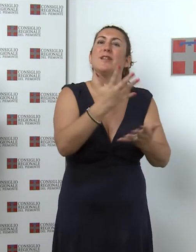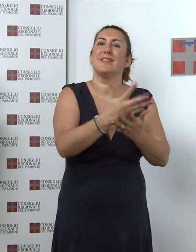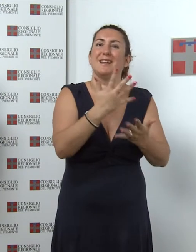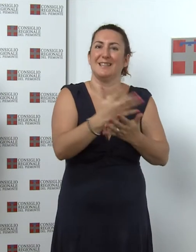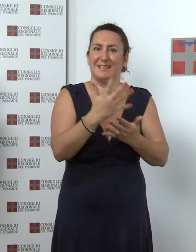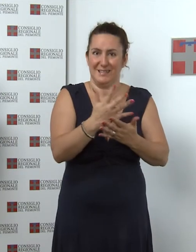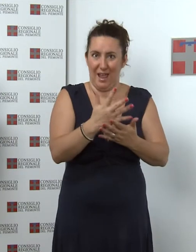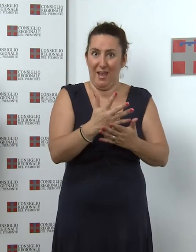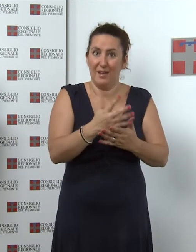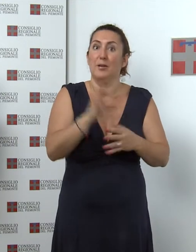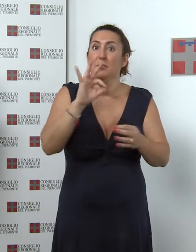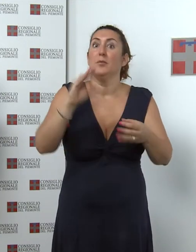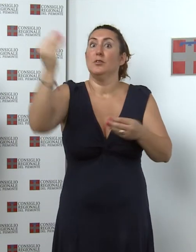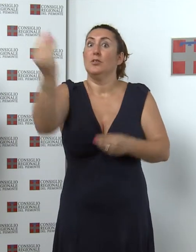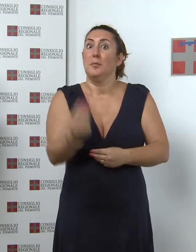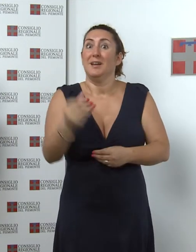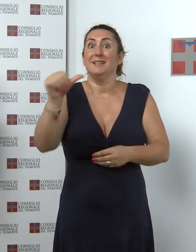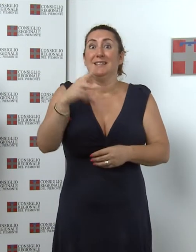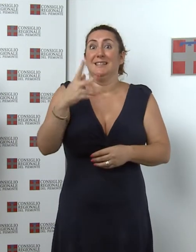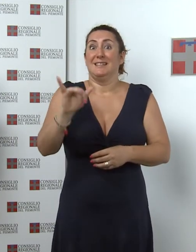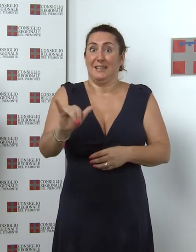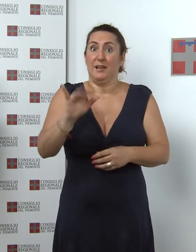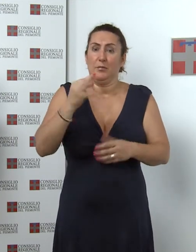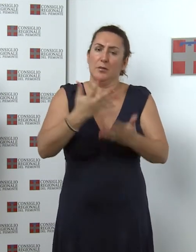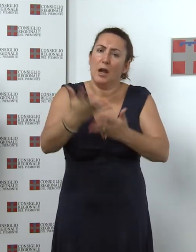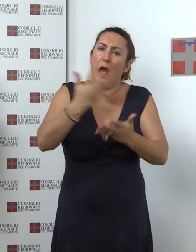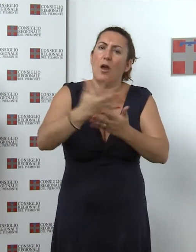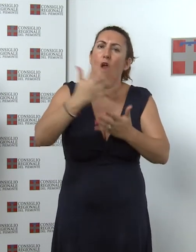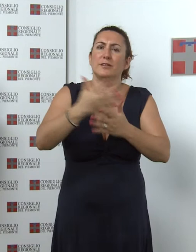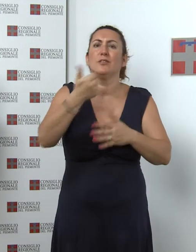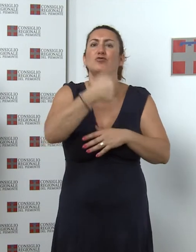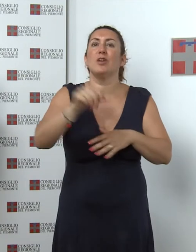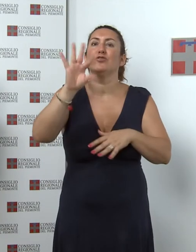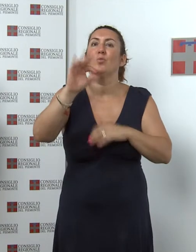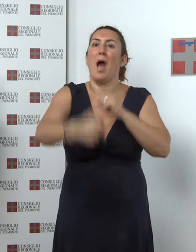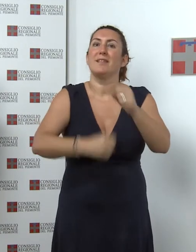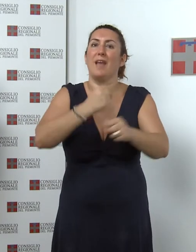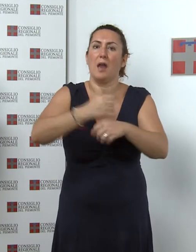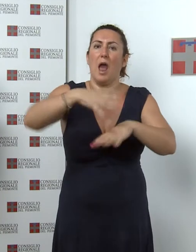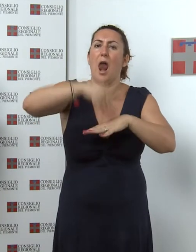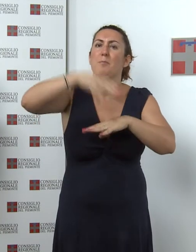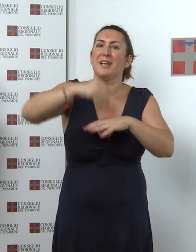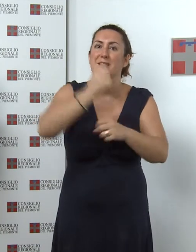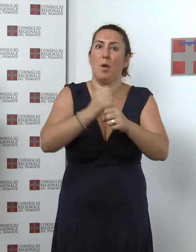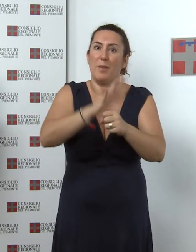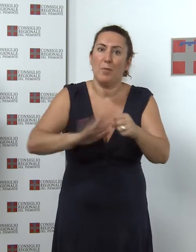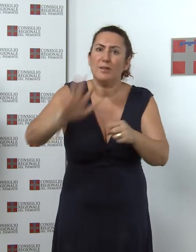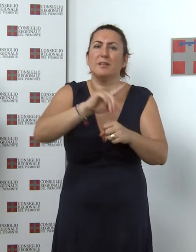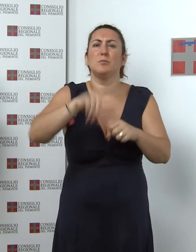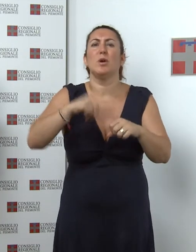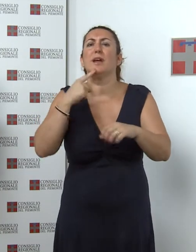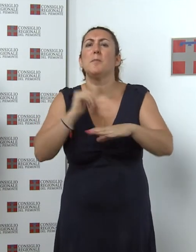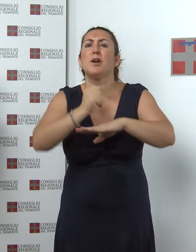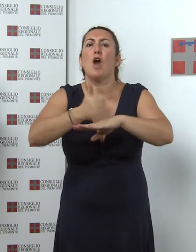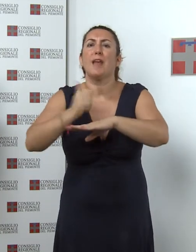150° anniversario, con un ampio servizio sull'alpinismo piemontese e i suoi protagonisti. Durante i lavori ci si è soffermati